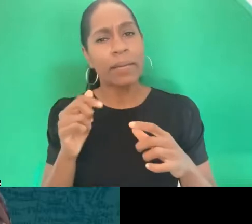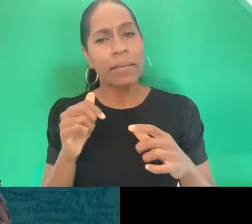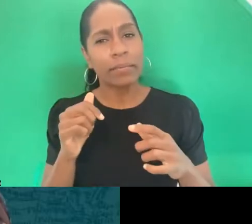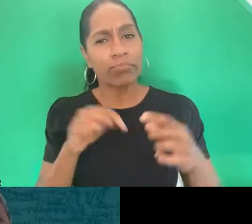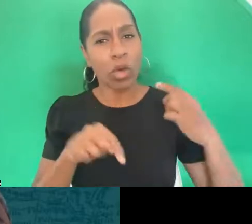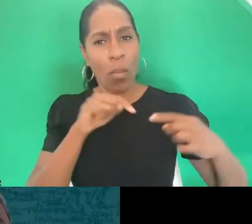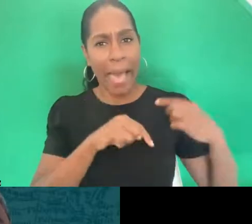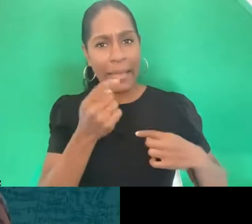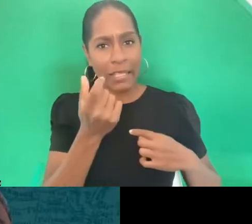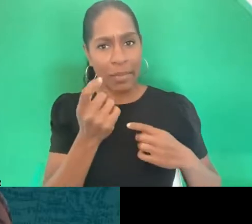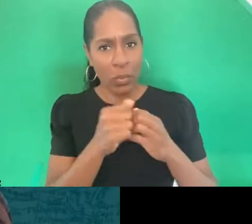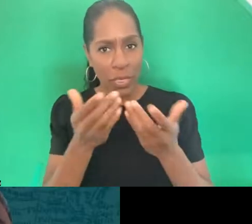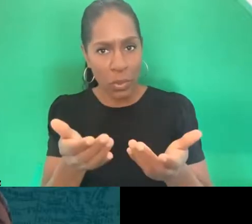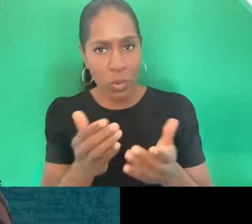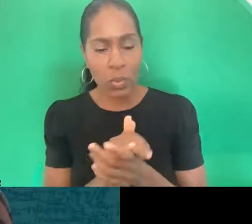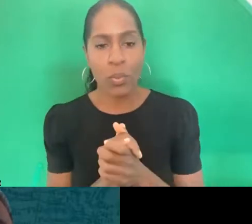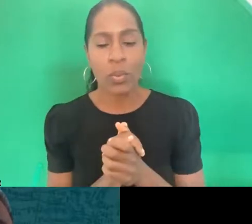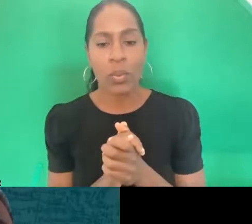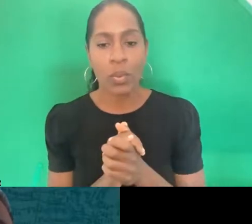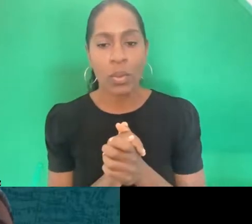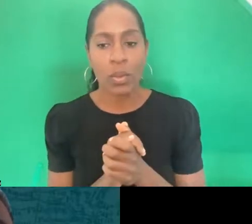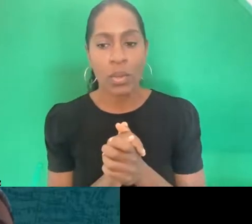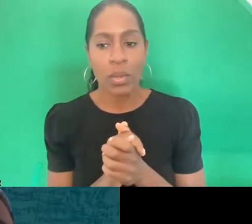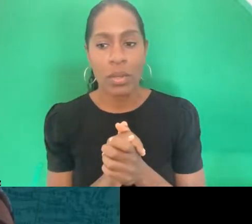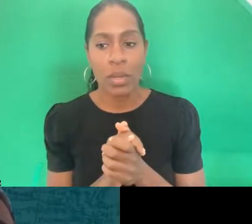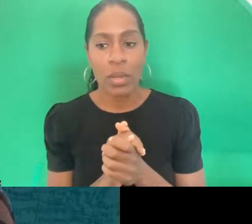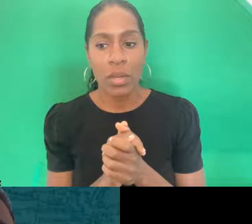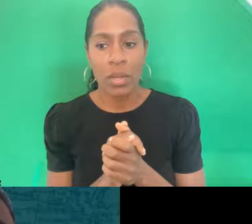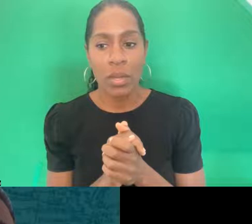unos minutos contigo y